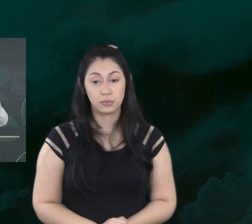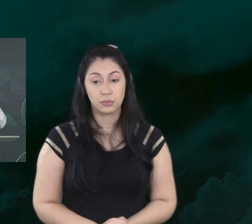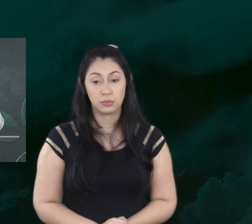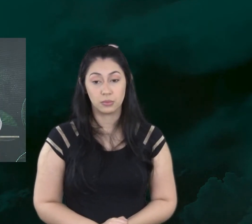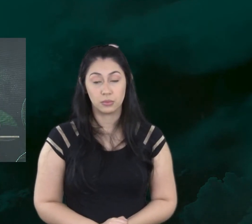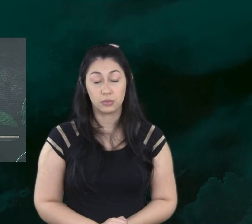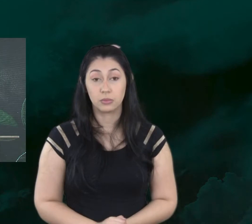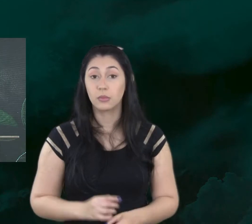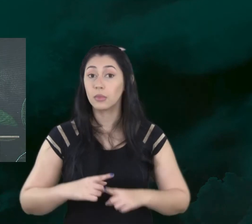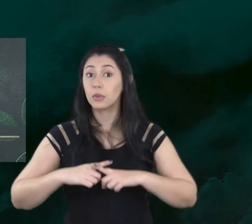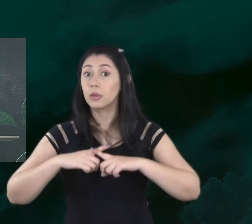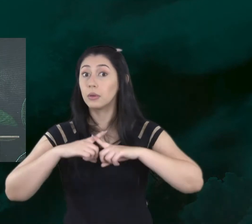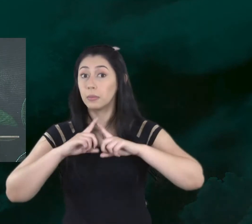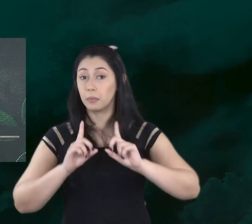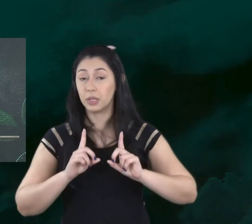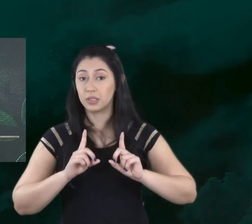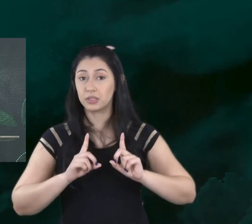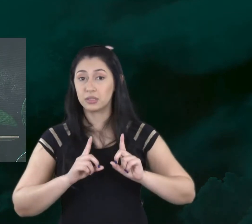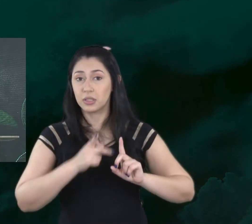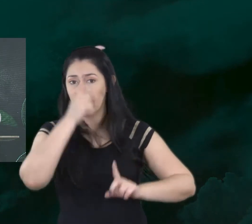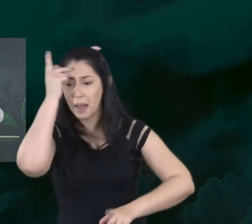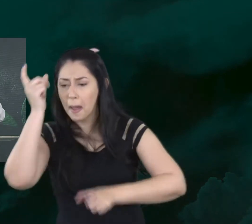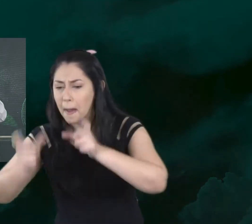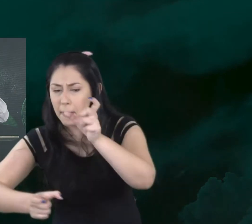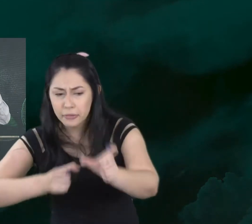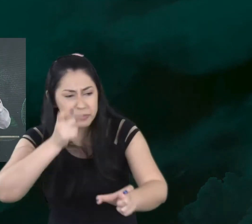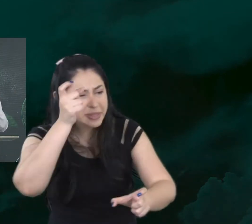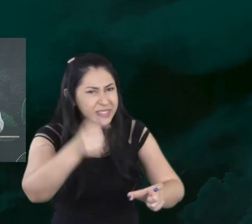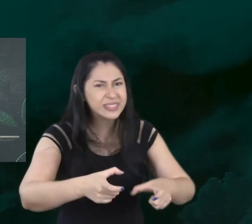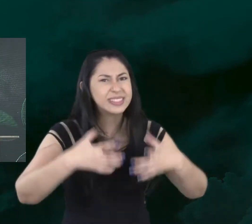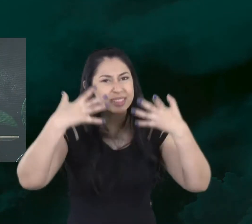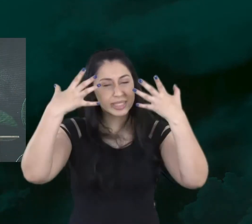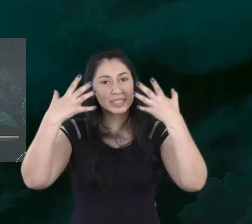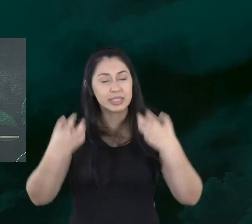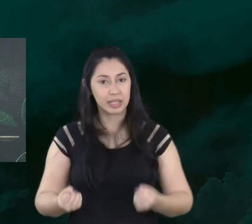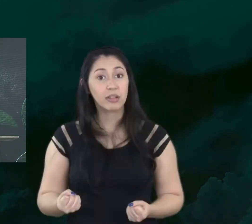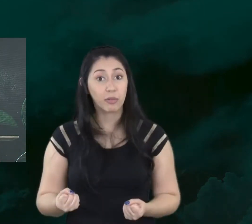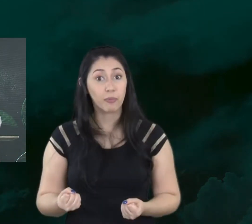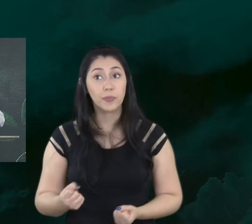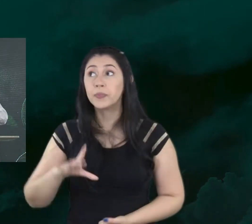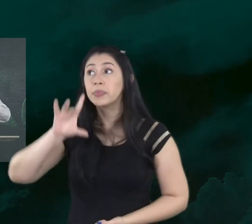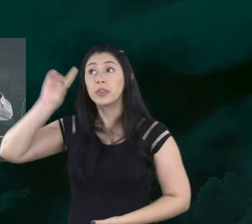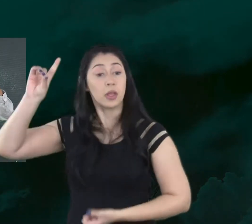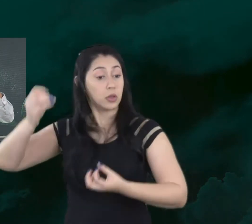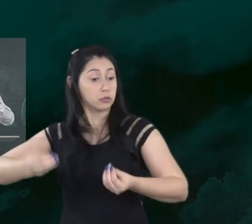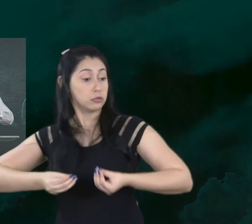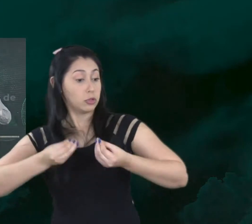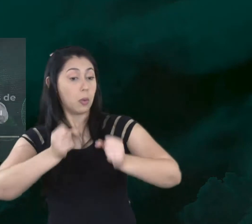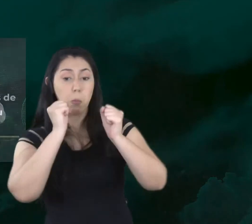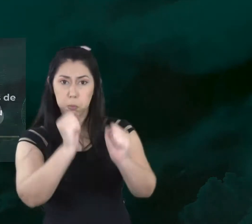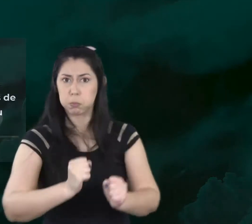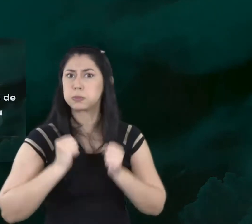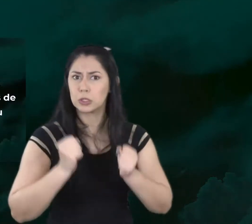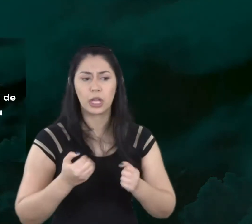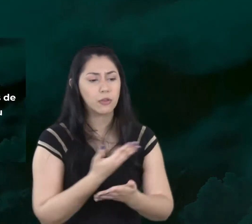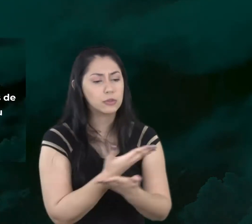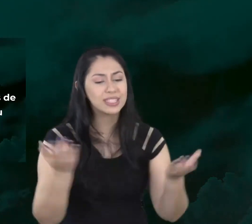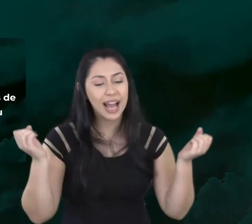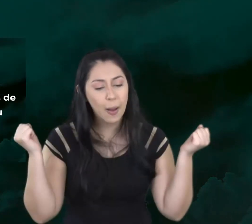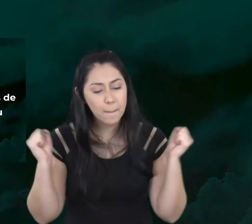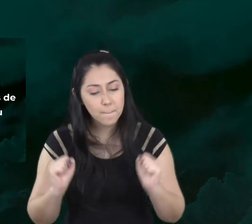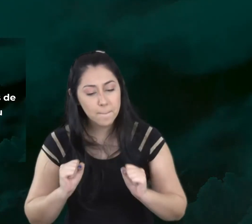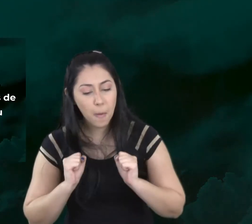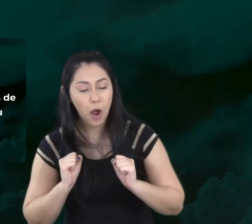mas a todos quantos o receberam, deu-lhes o poder de serem